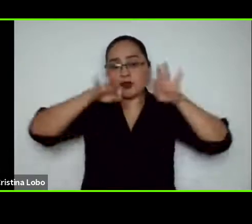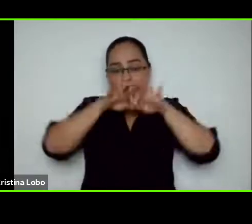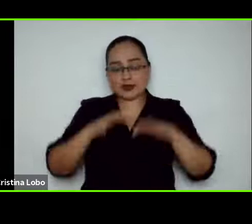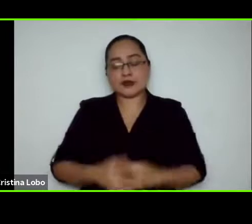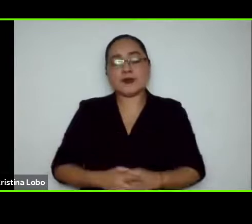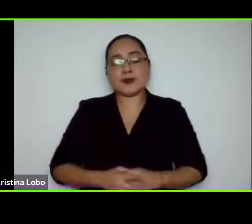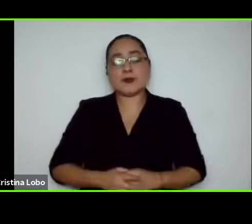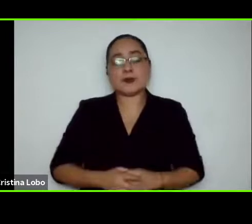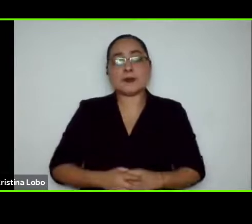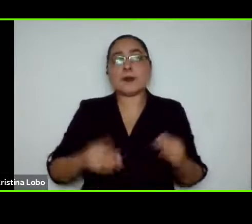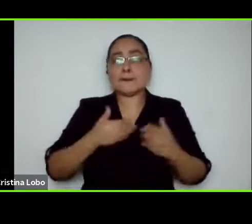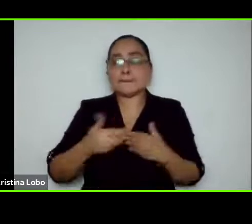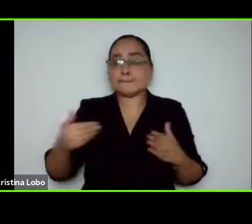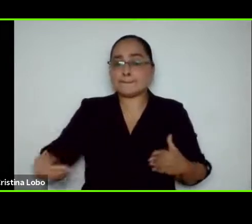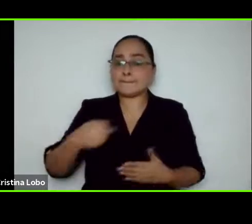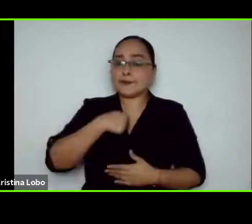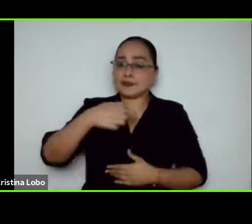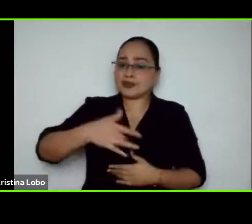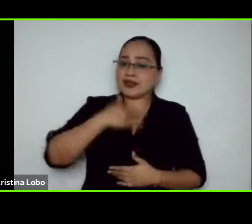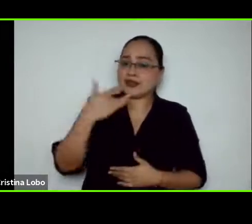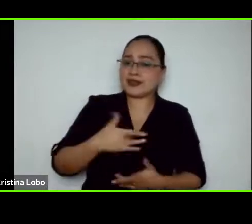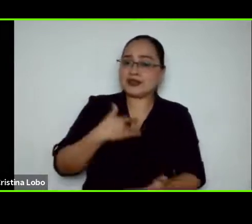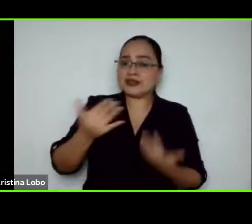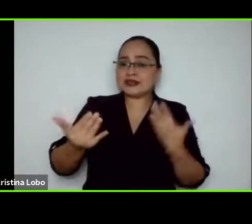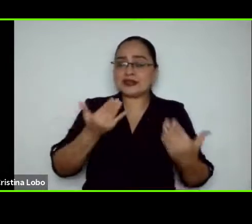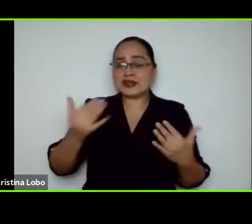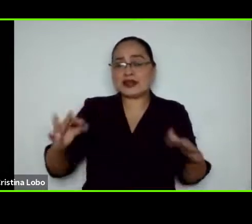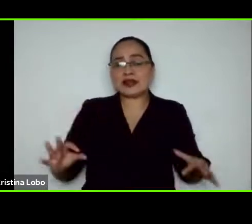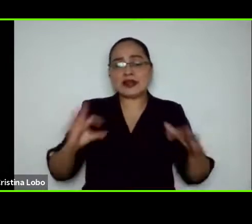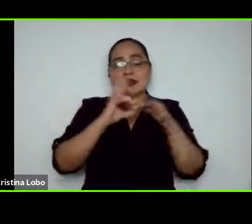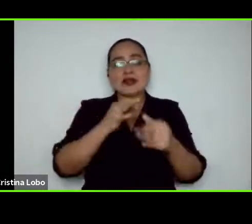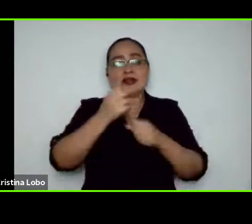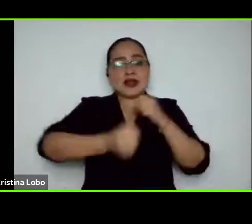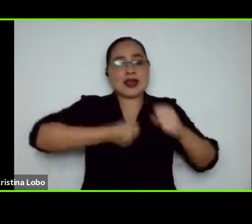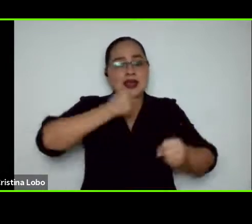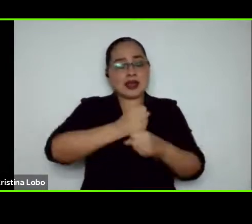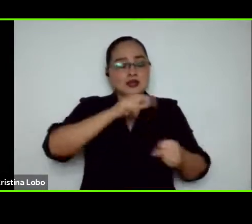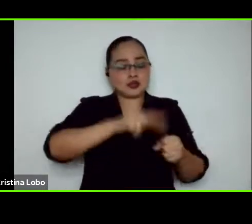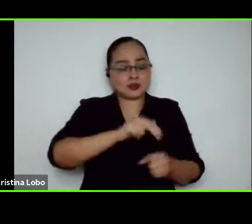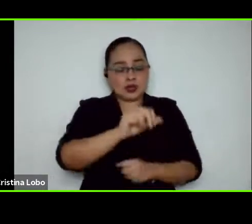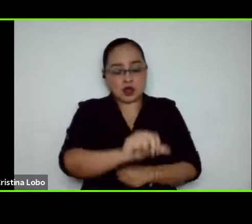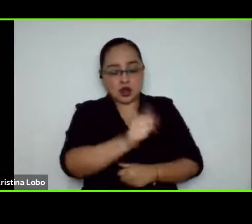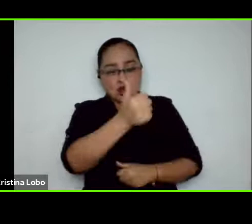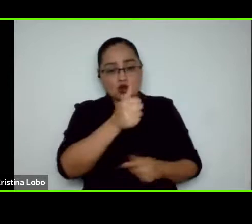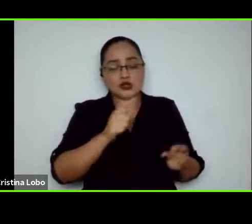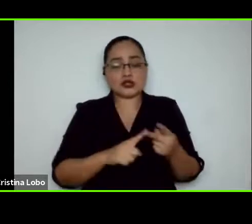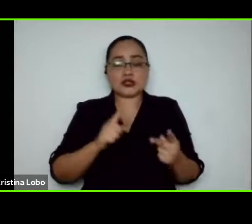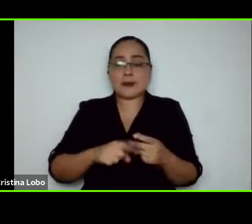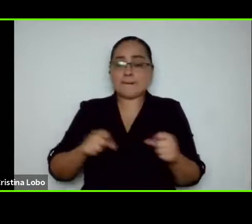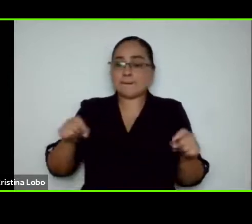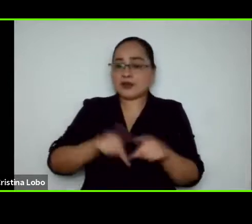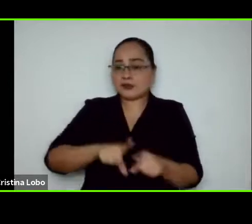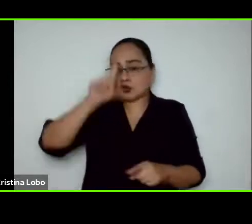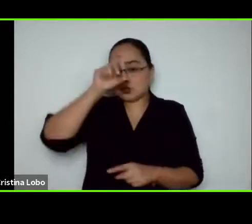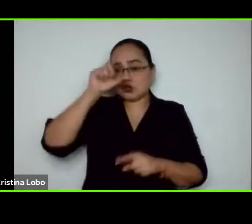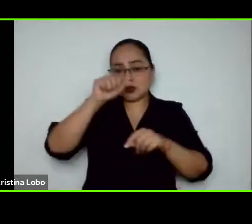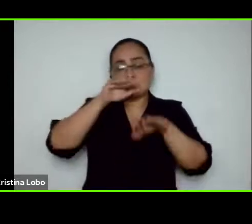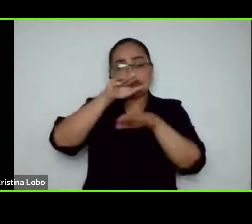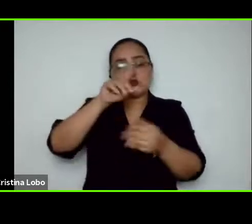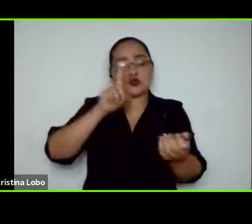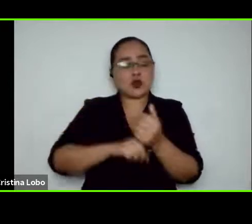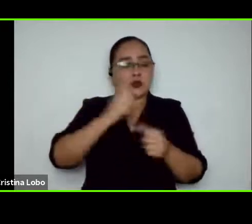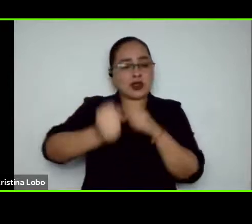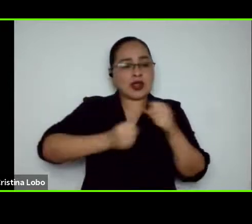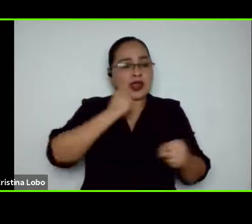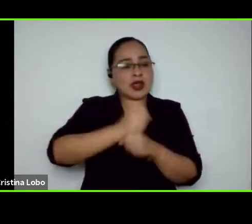aquí es donde creo que hay una relación entre la reforma 2011, digamos, y la concepción transformadora de la Constitución del 17.